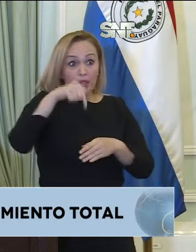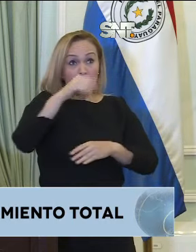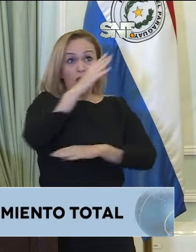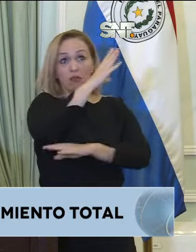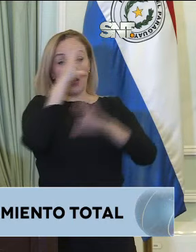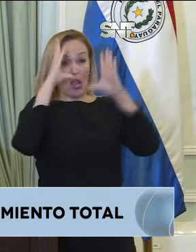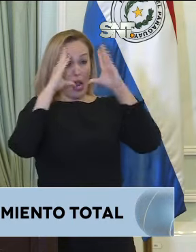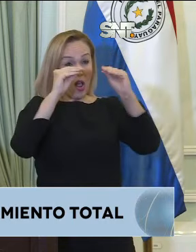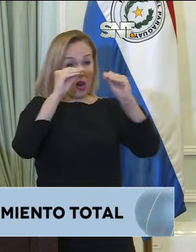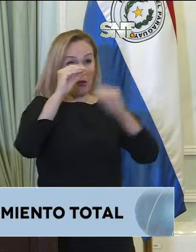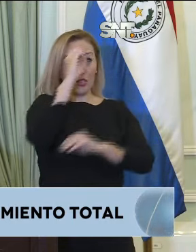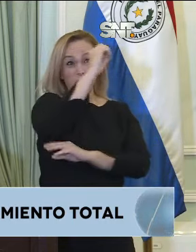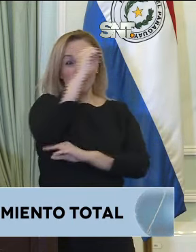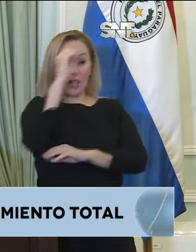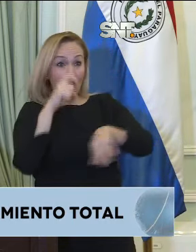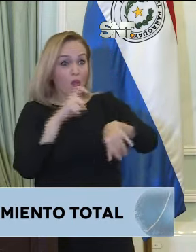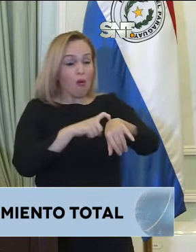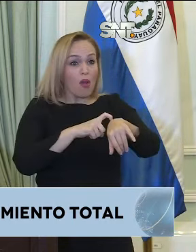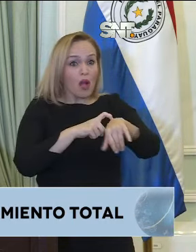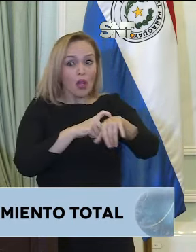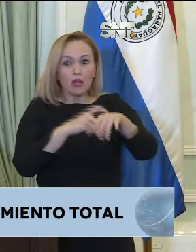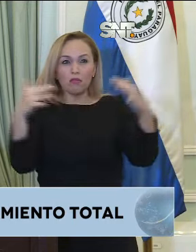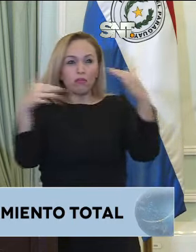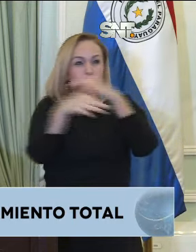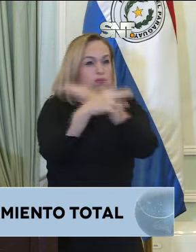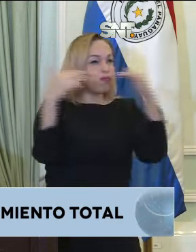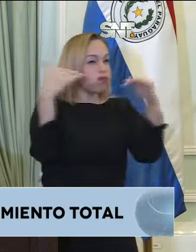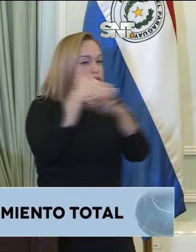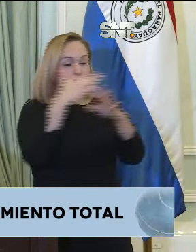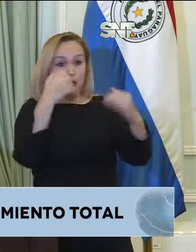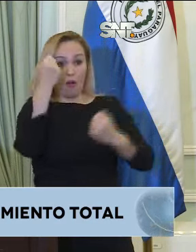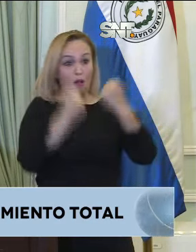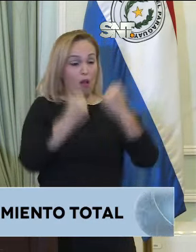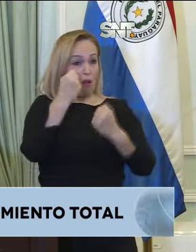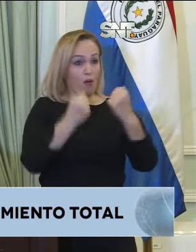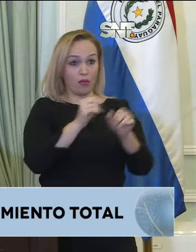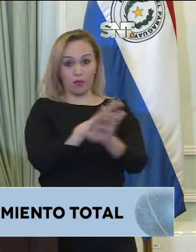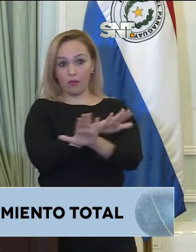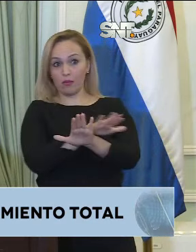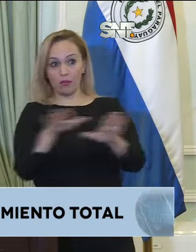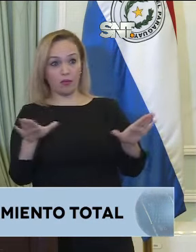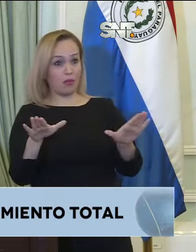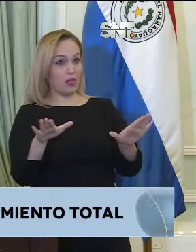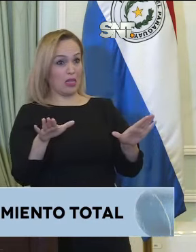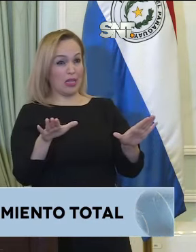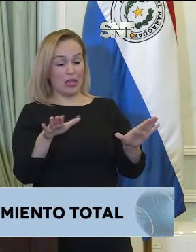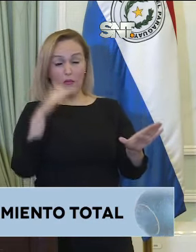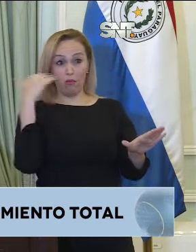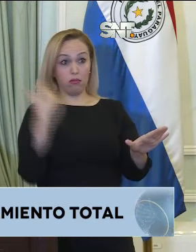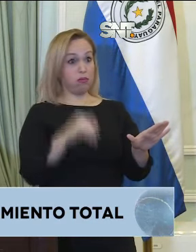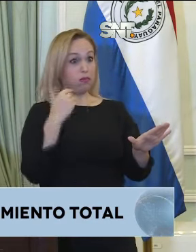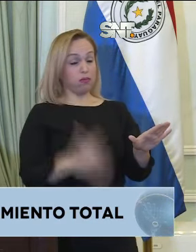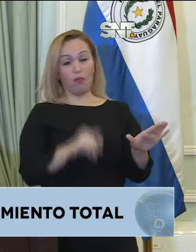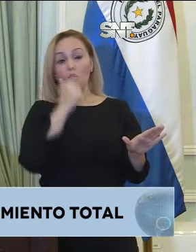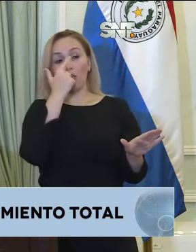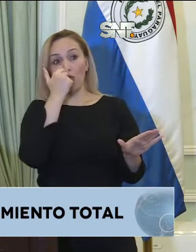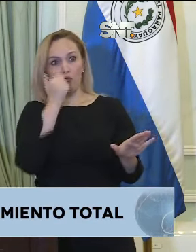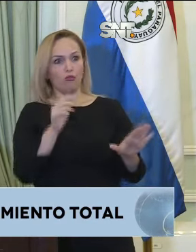la circulación de personas y de vehículos estará sumamente restringida.